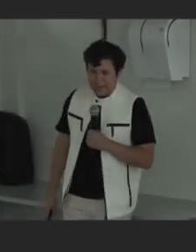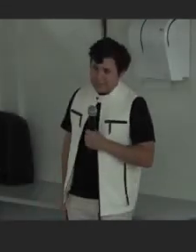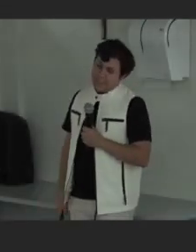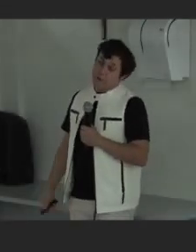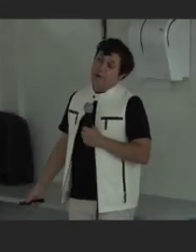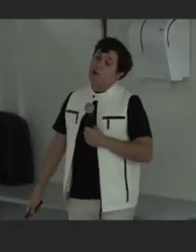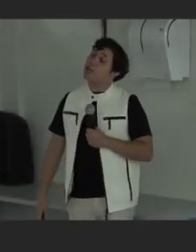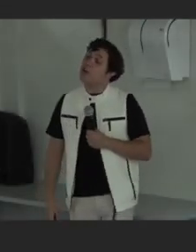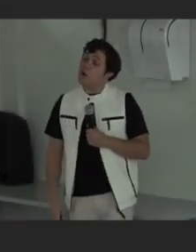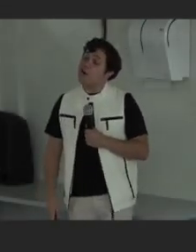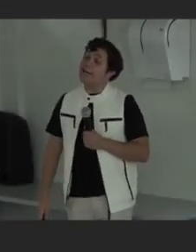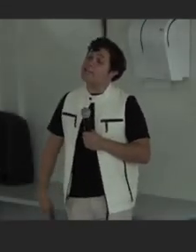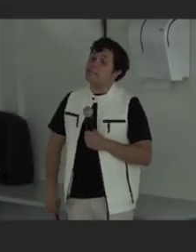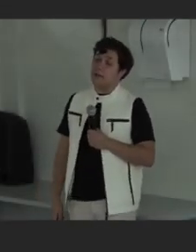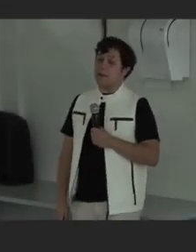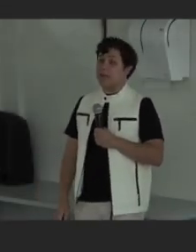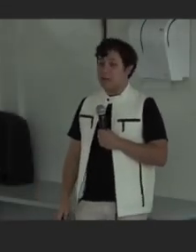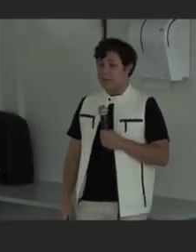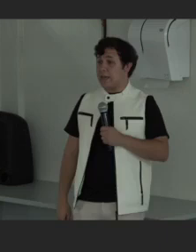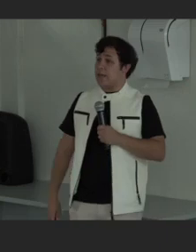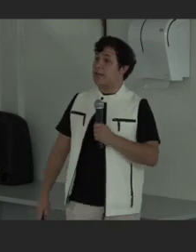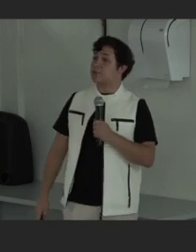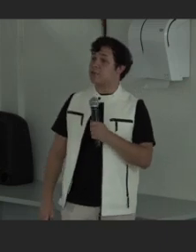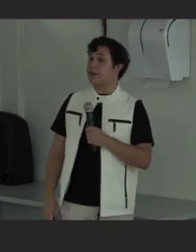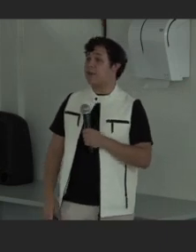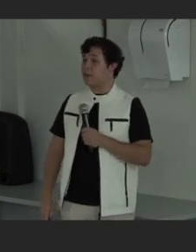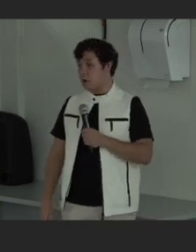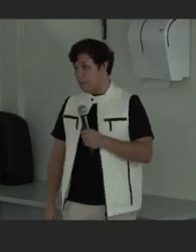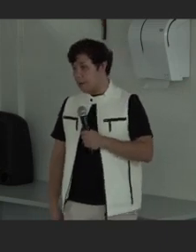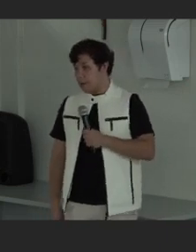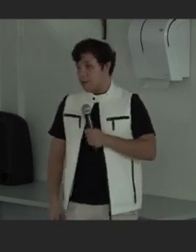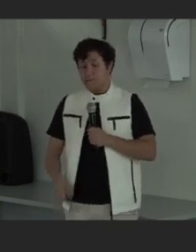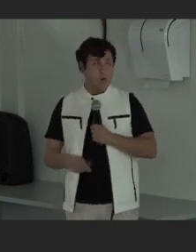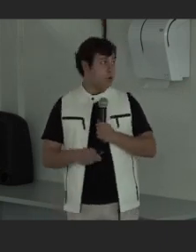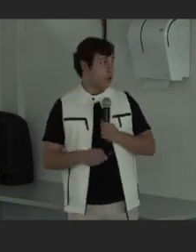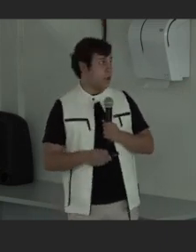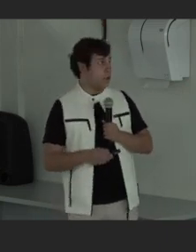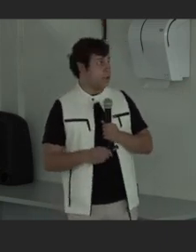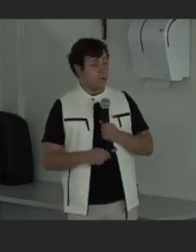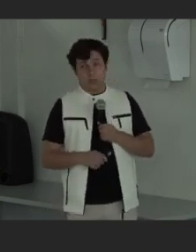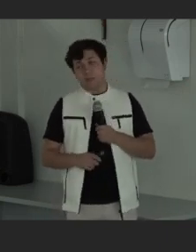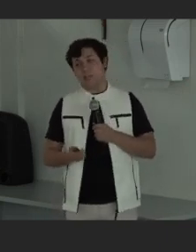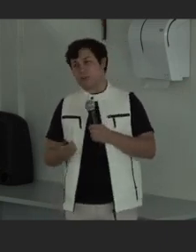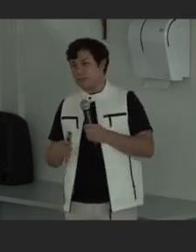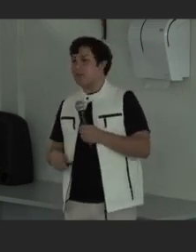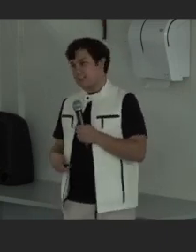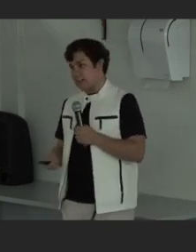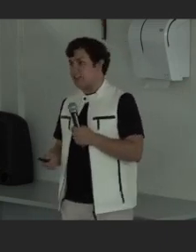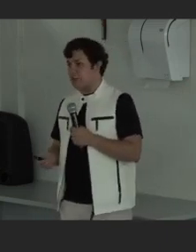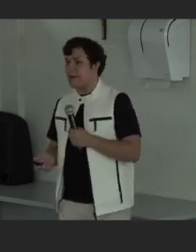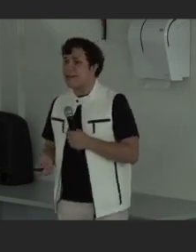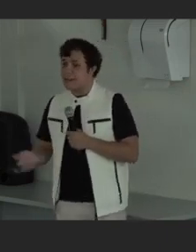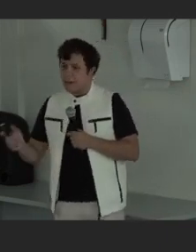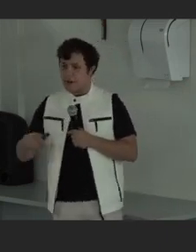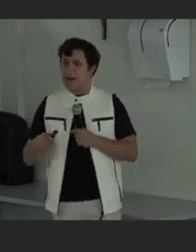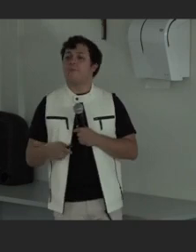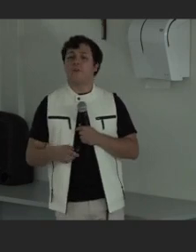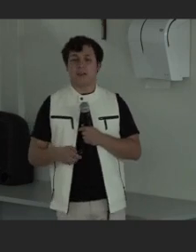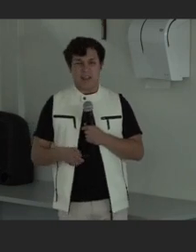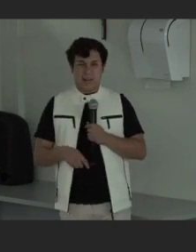análisis fonológico es la manera de estudiar el idioma. Fonológico de sonido, sí, yo sé, es del idioma oral por lo general,